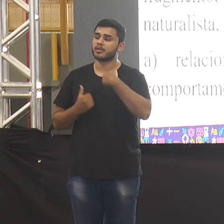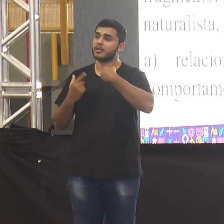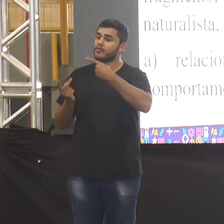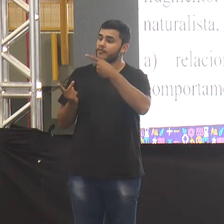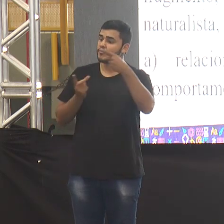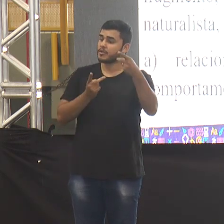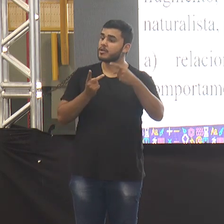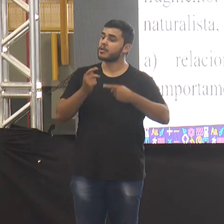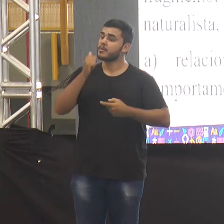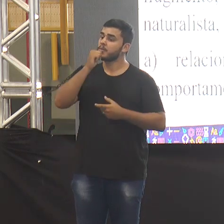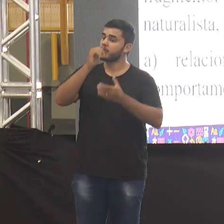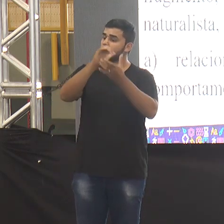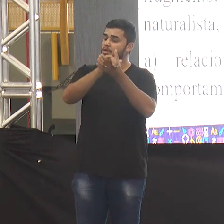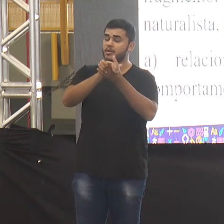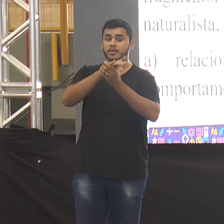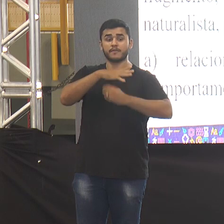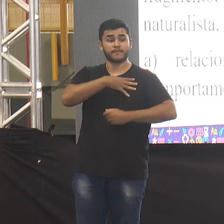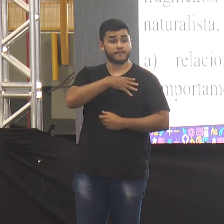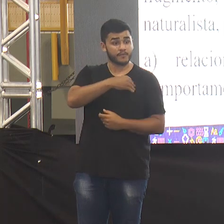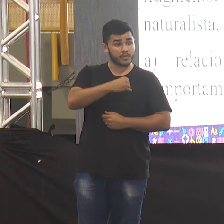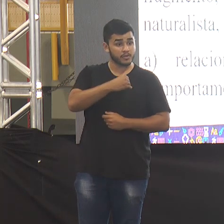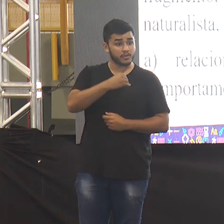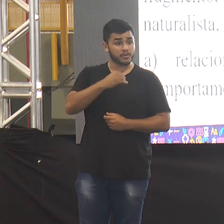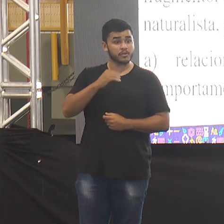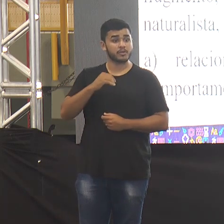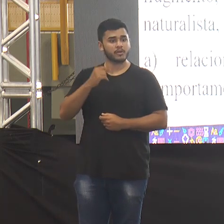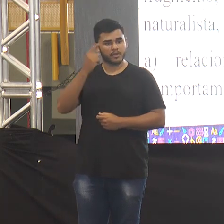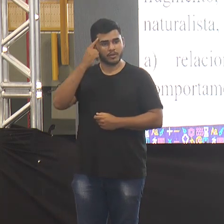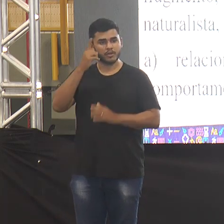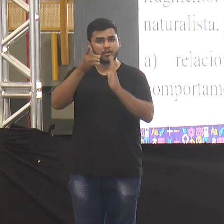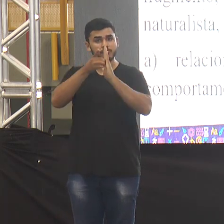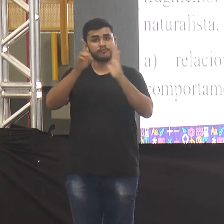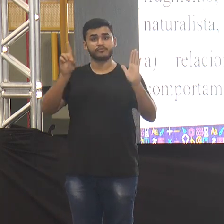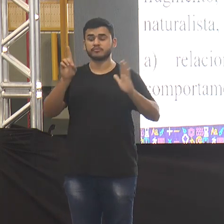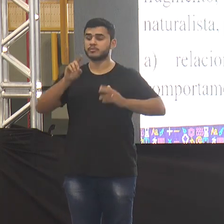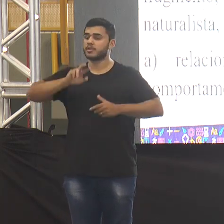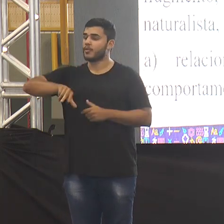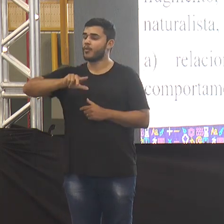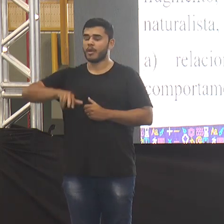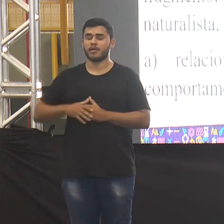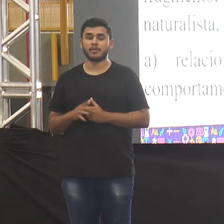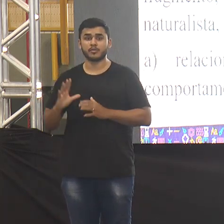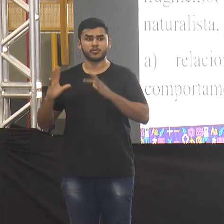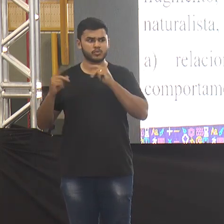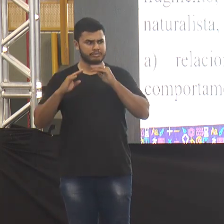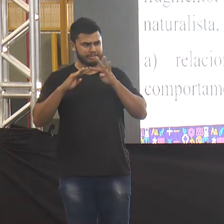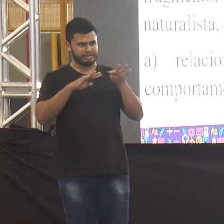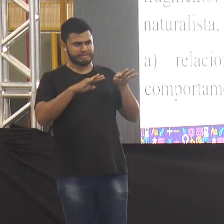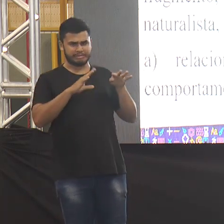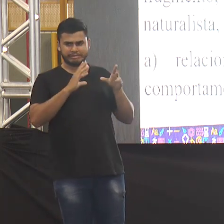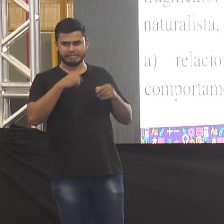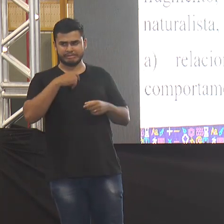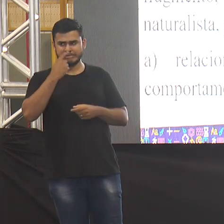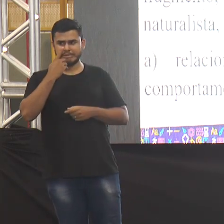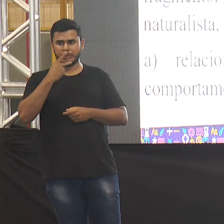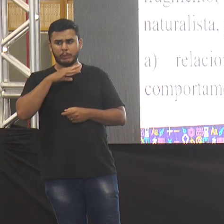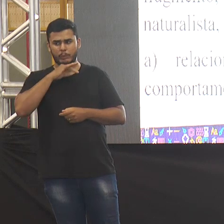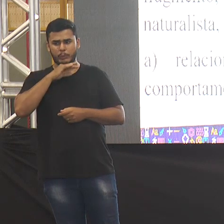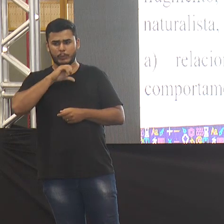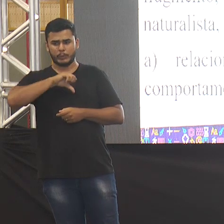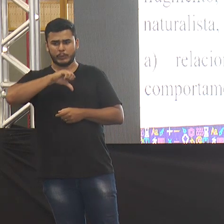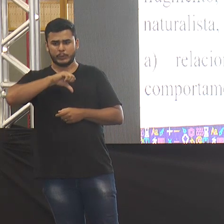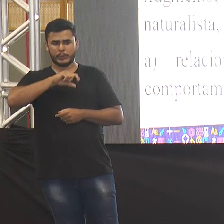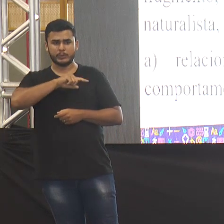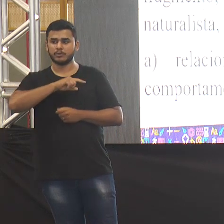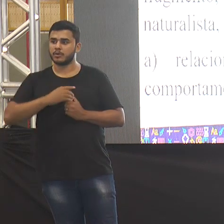indo visitar a mulher e o filho, quando ele não vai, do que se divorciar. Porque naquela época se divorciar pegava mal para o homem.